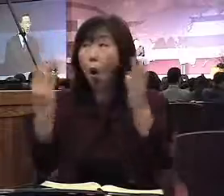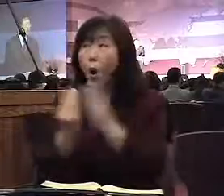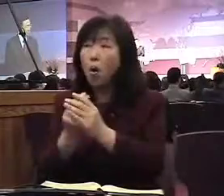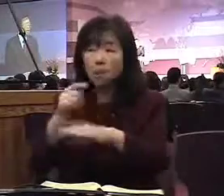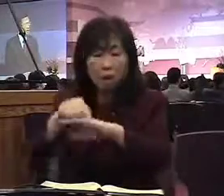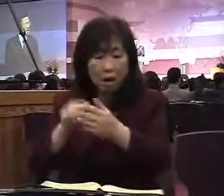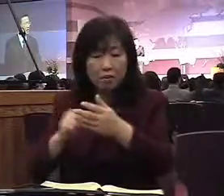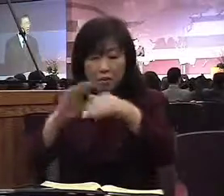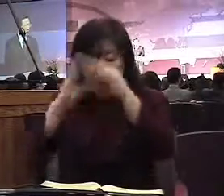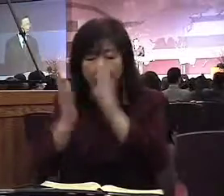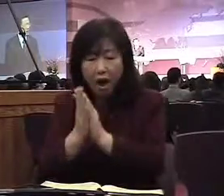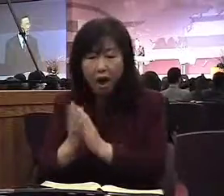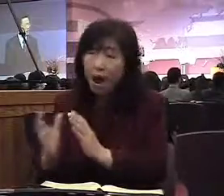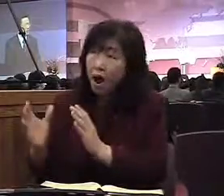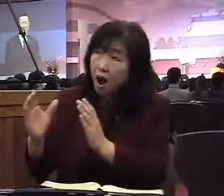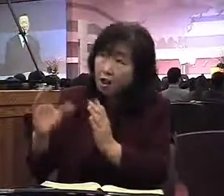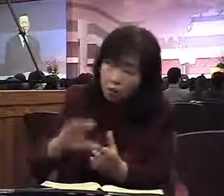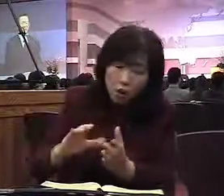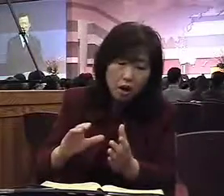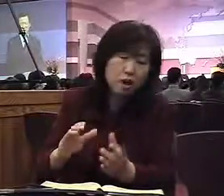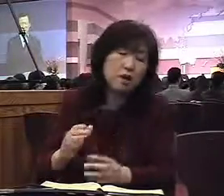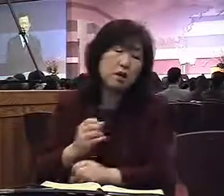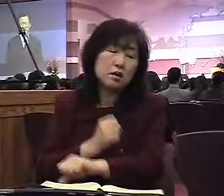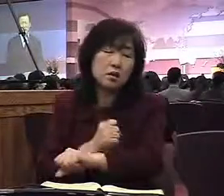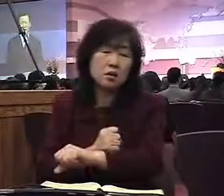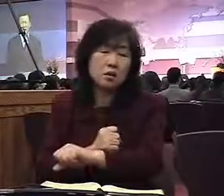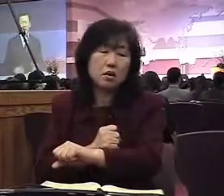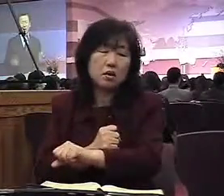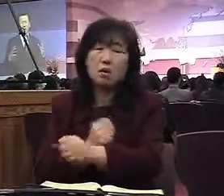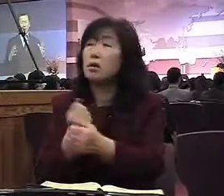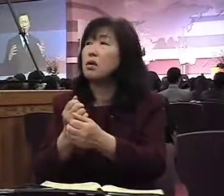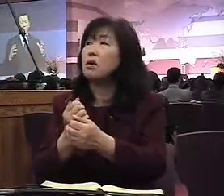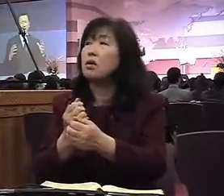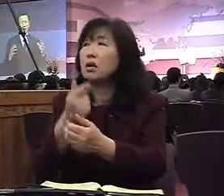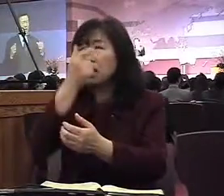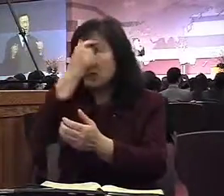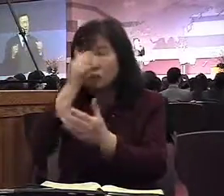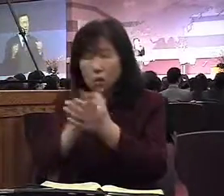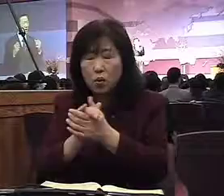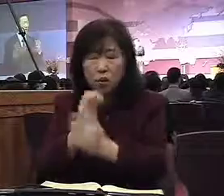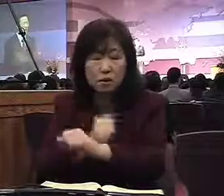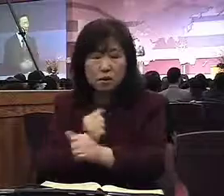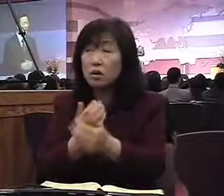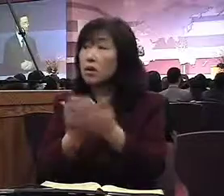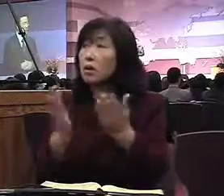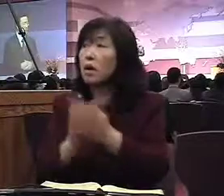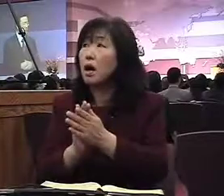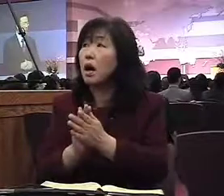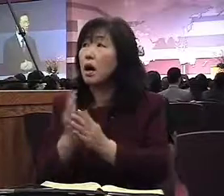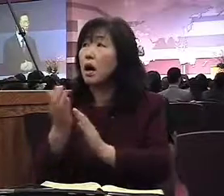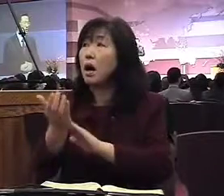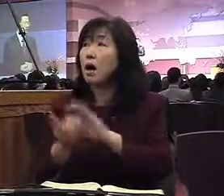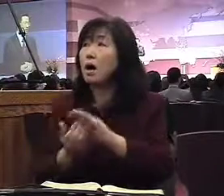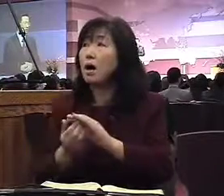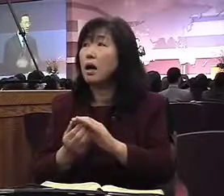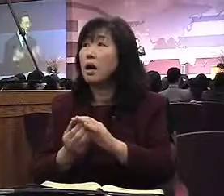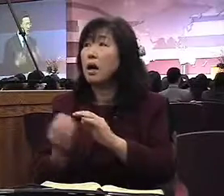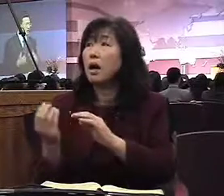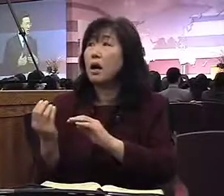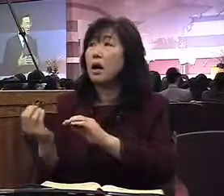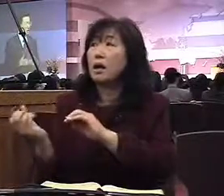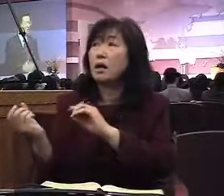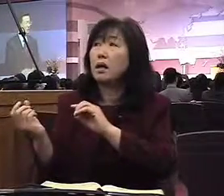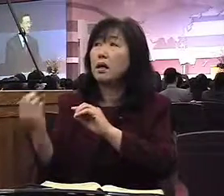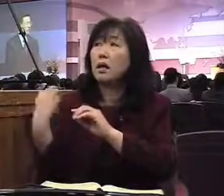쏟아서 하나님 앞에 기도할 수 있는 여러분 되시기를 바랍니다. 아까 우리 여기 살아계신 성령님 우리 기도성을 찬양했지만